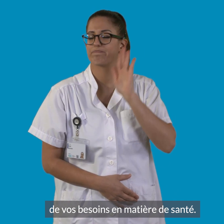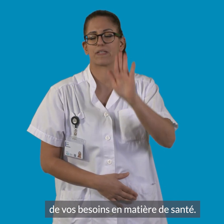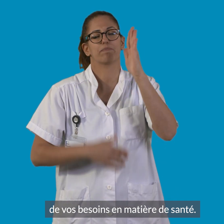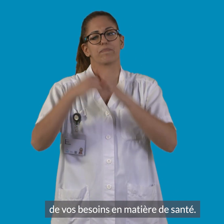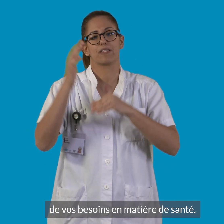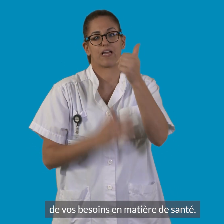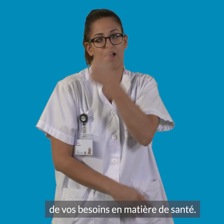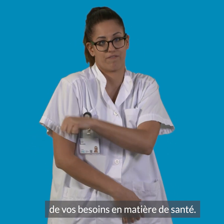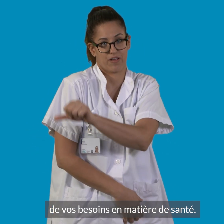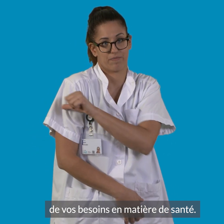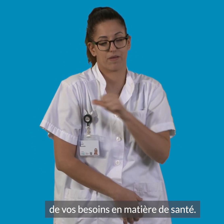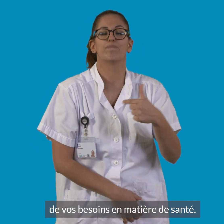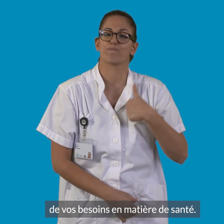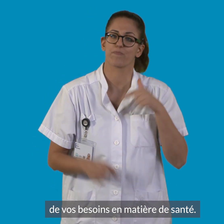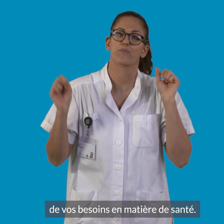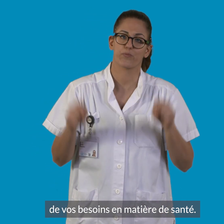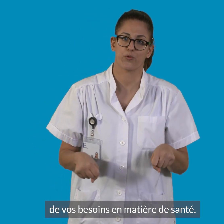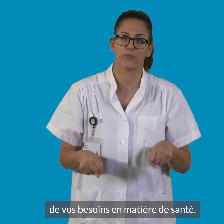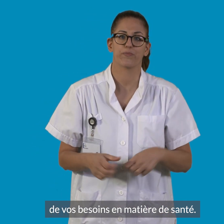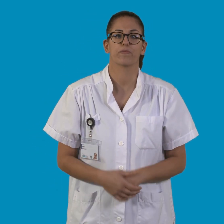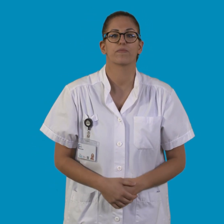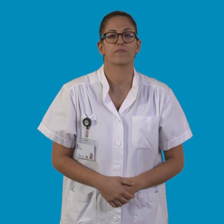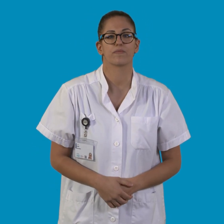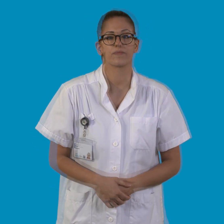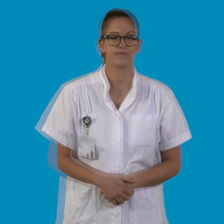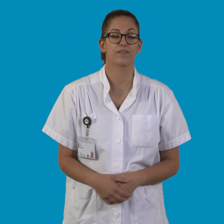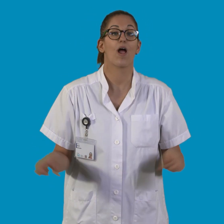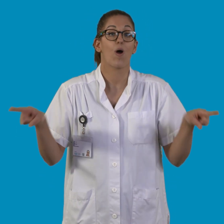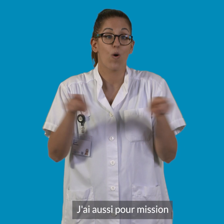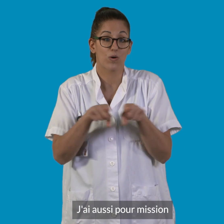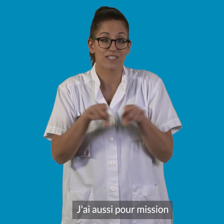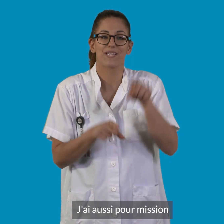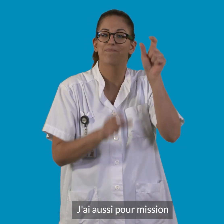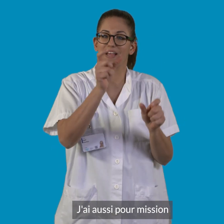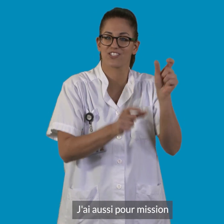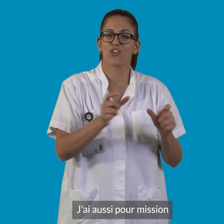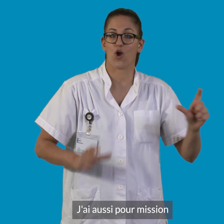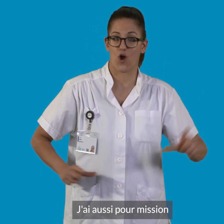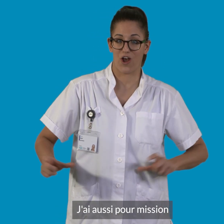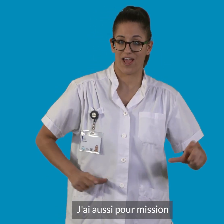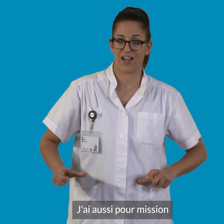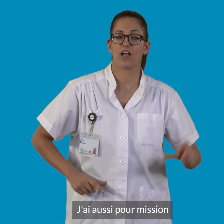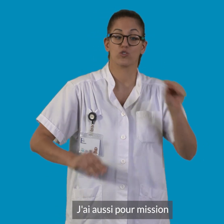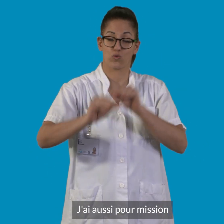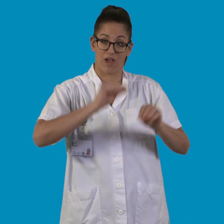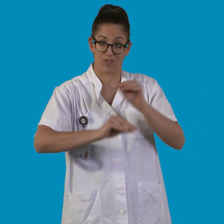vos besoins en matière de santé. J'ai aussi pour mission